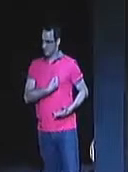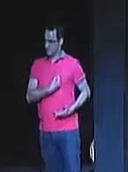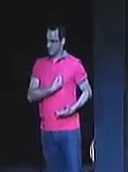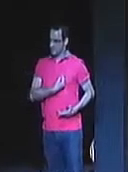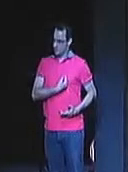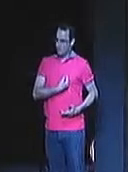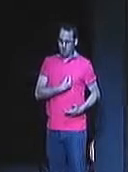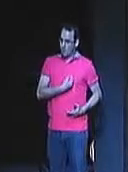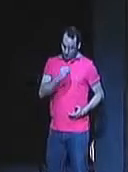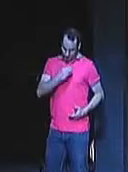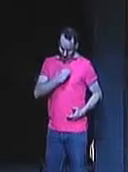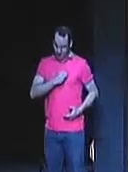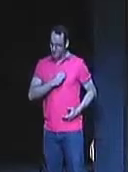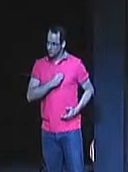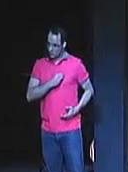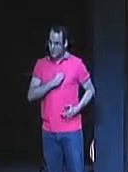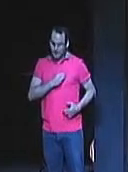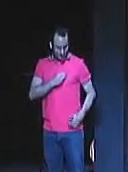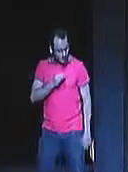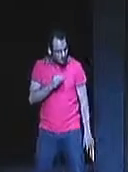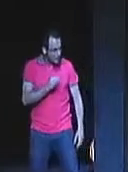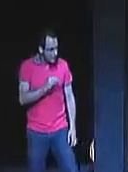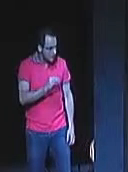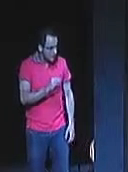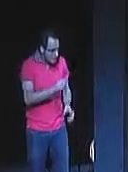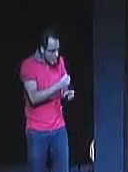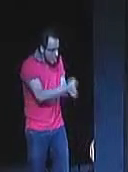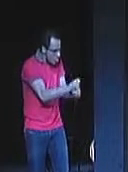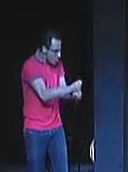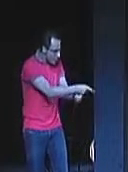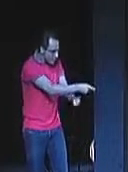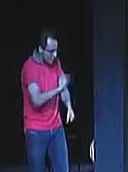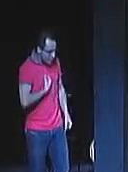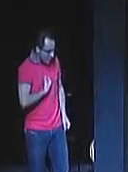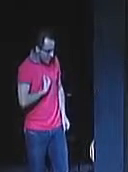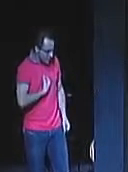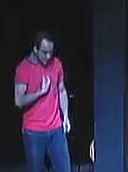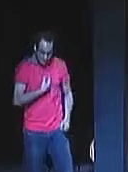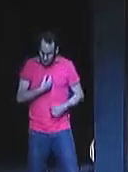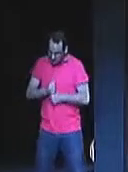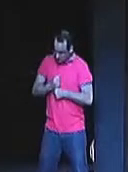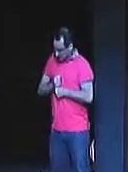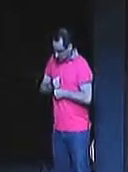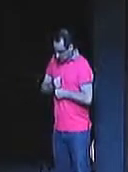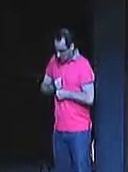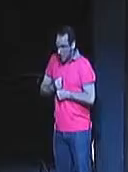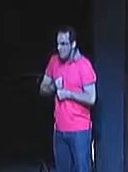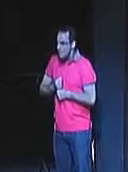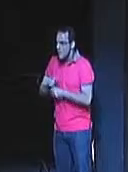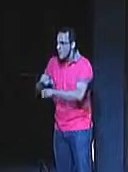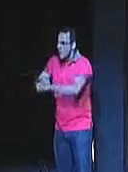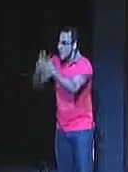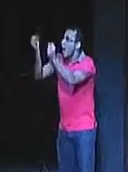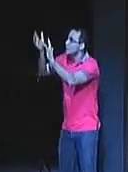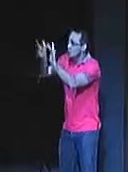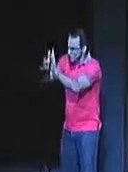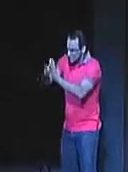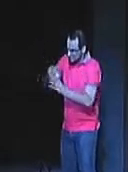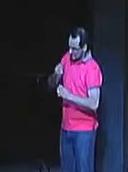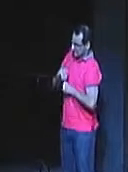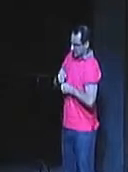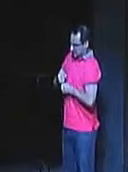o pecado não tem mais direito sobre a sua vida vantagens uma vez que ele já morreu com cristo